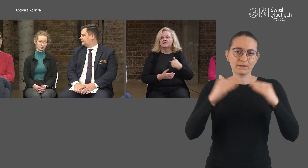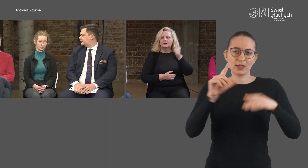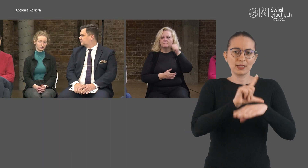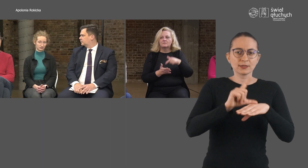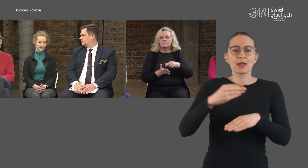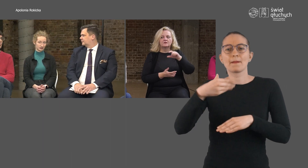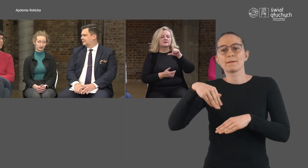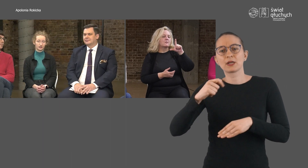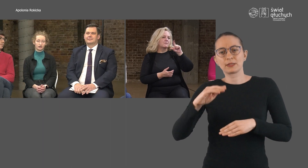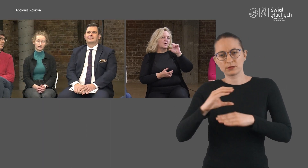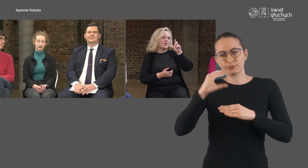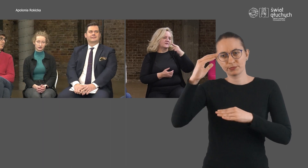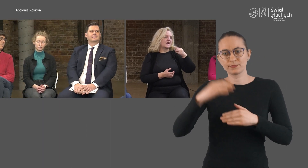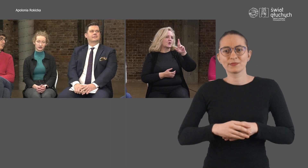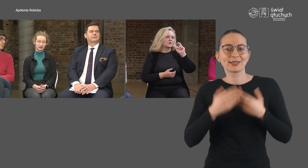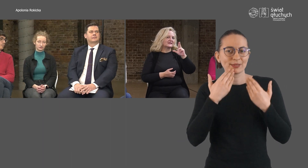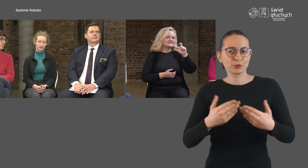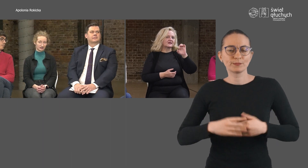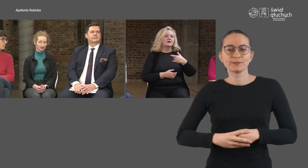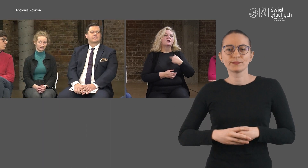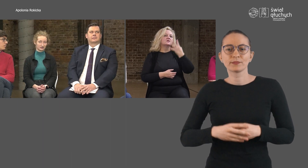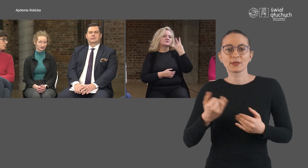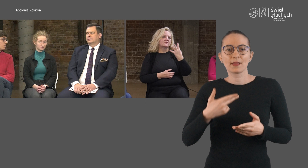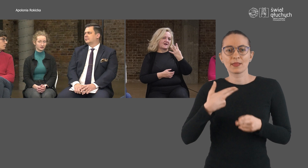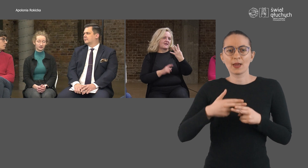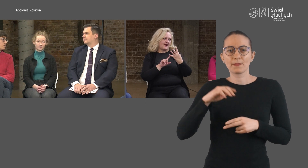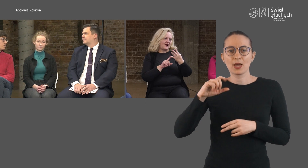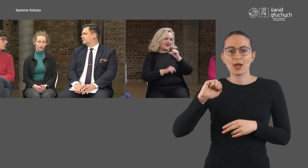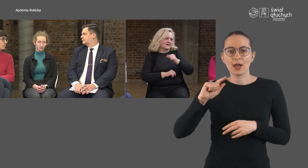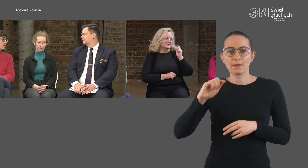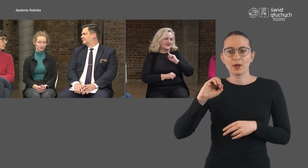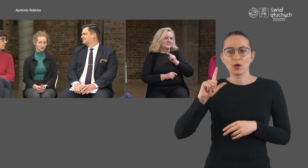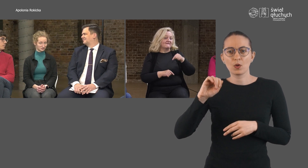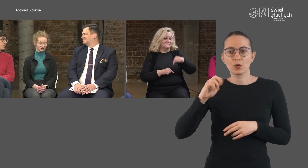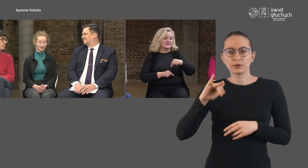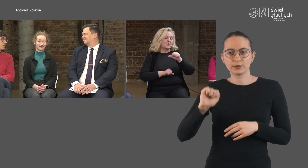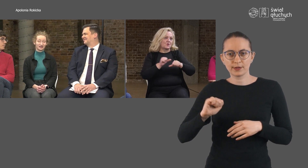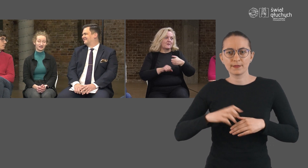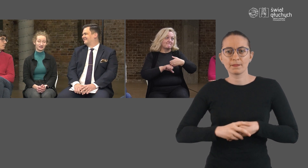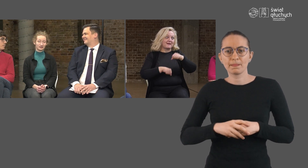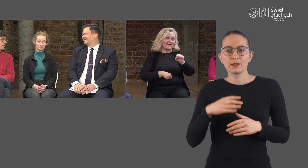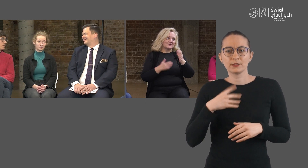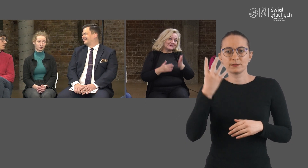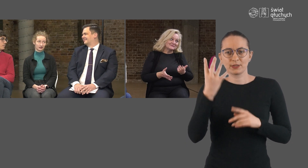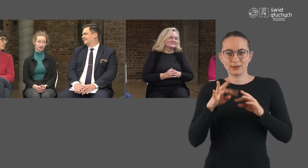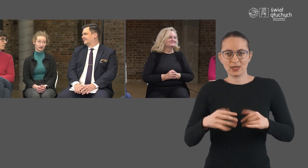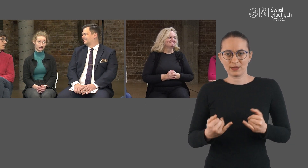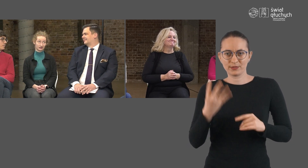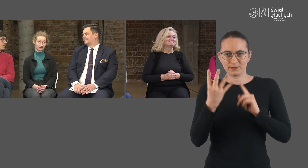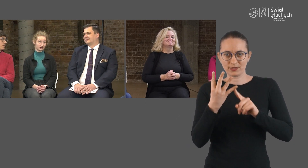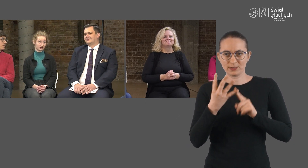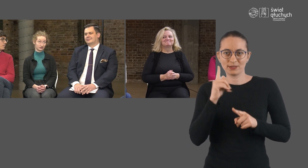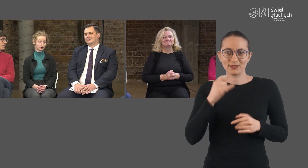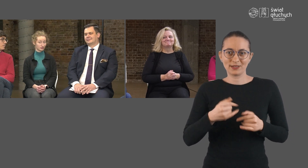Nazywam się Apolonia Rokicka i jestem uczennicą 4. klasy liceum. W tym roku czeka mnie maturę i